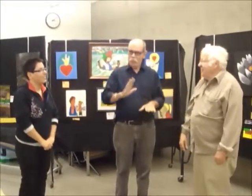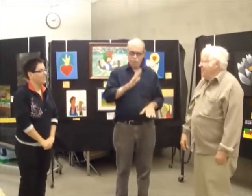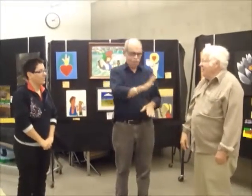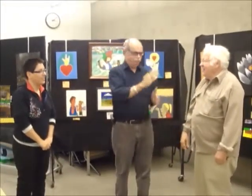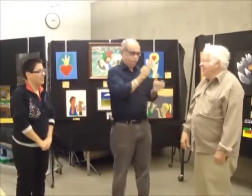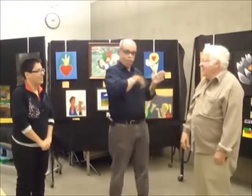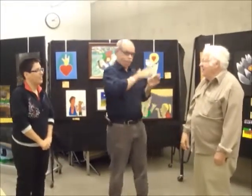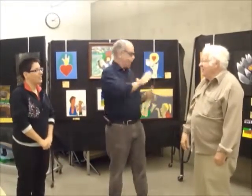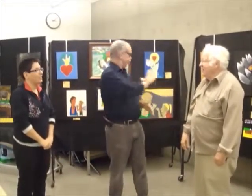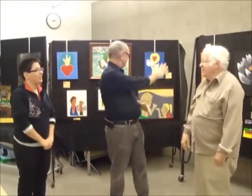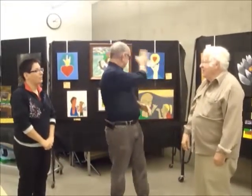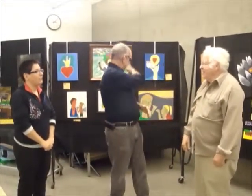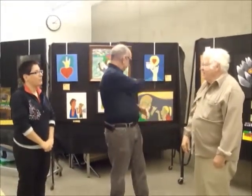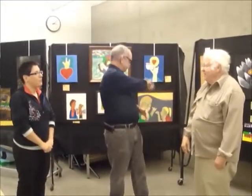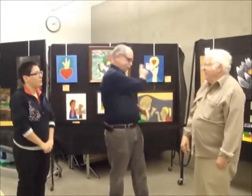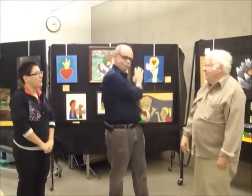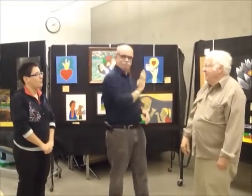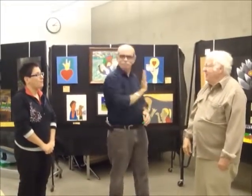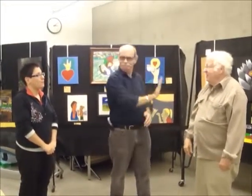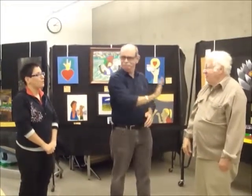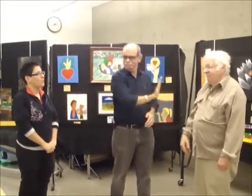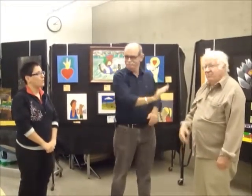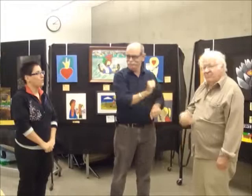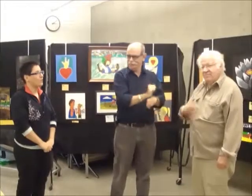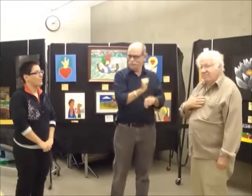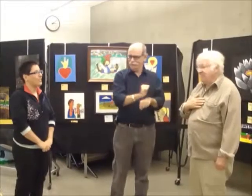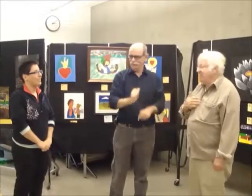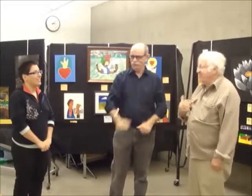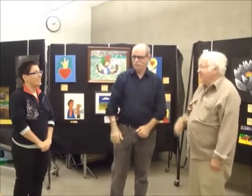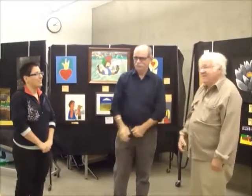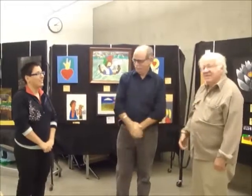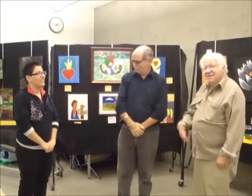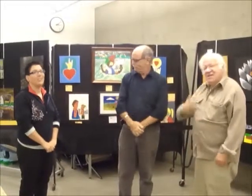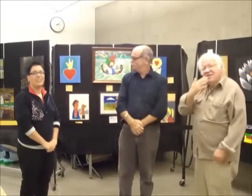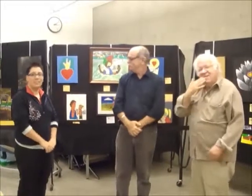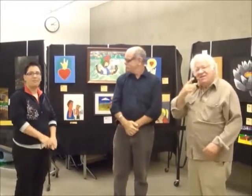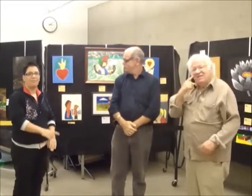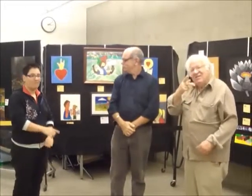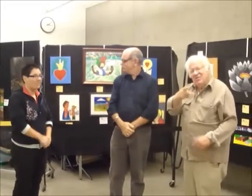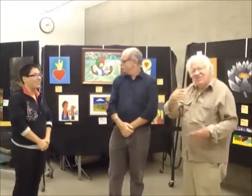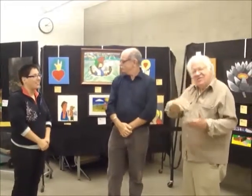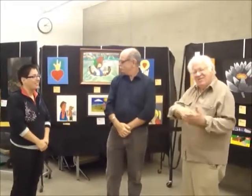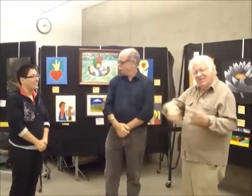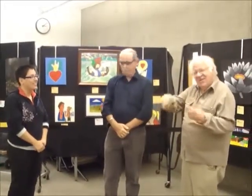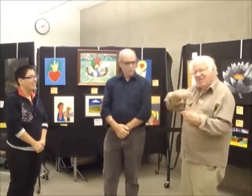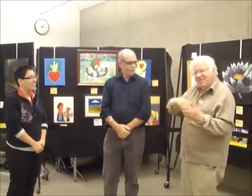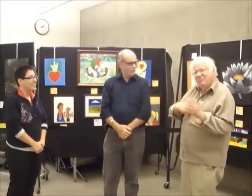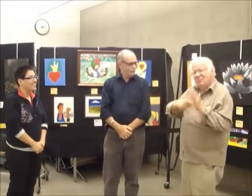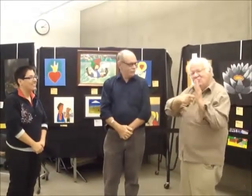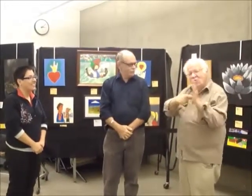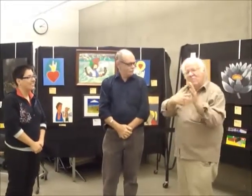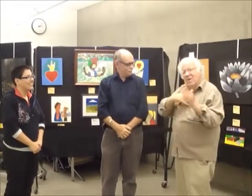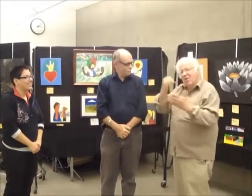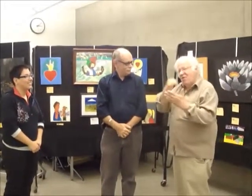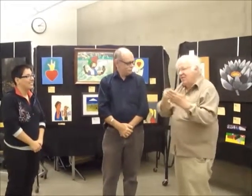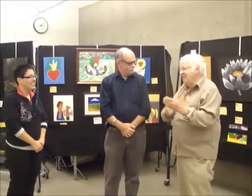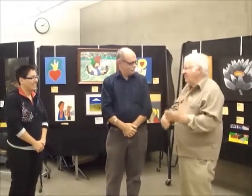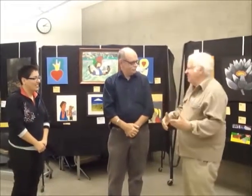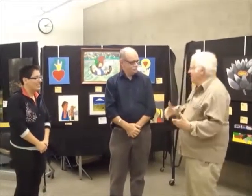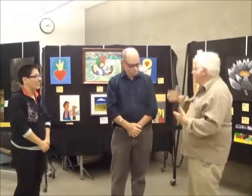همه این نقاشی هایی که پشت سر ما هستند و شما میبینید را این آقا کشیدن. من اهل ونکوور هستم و از رنگ روغن